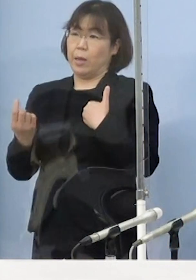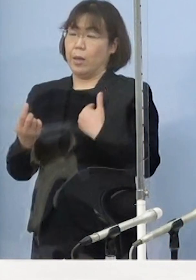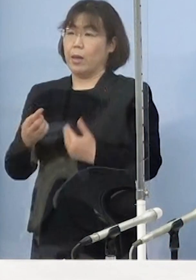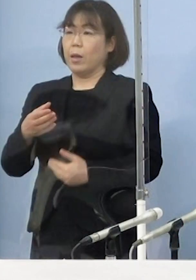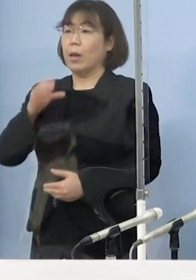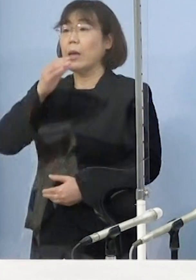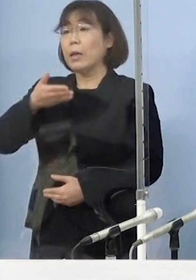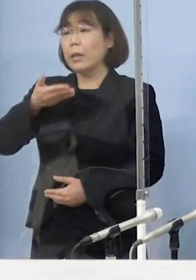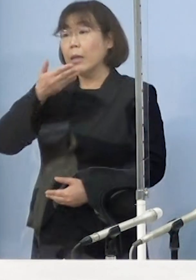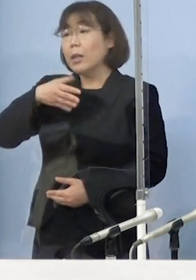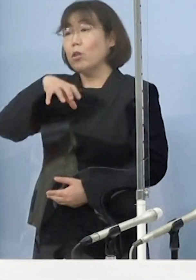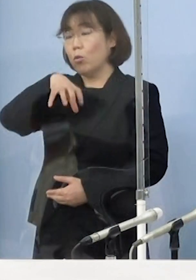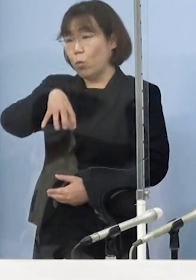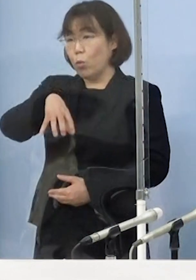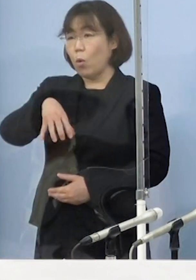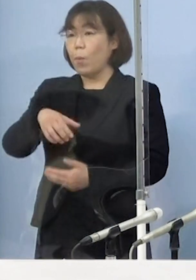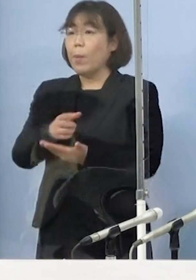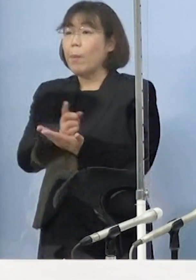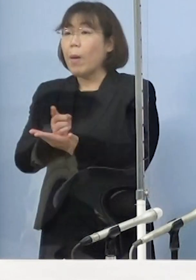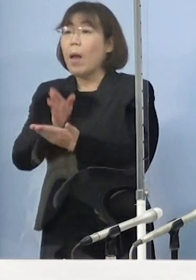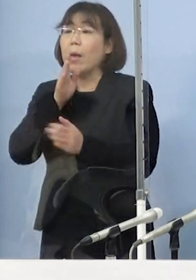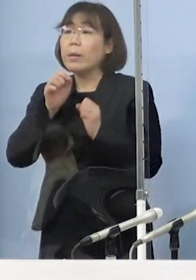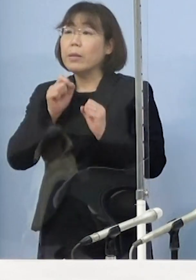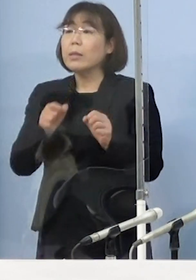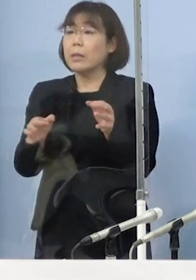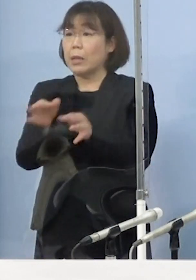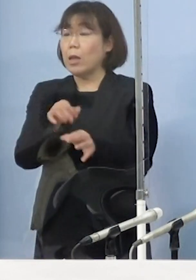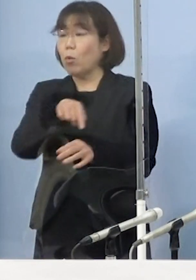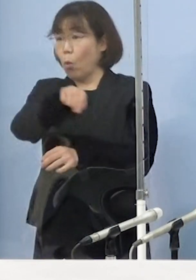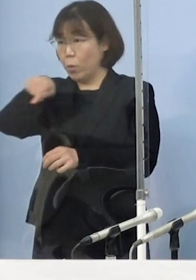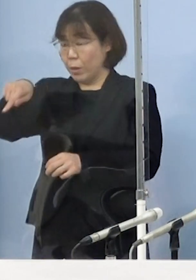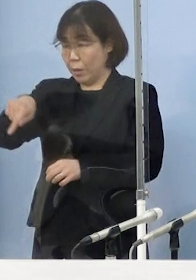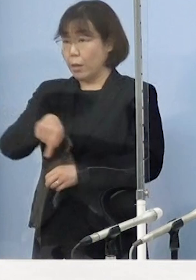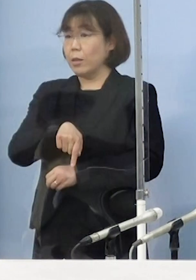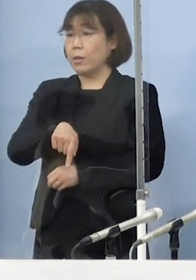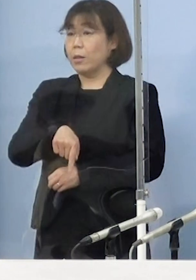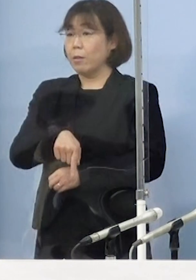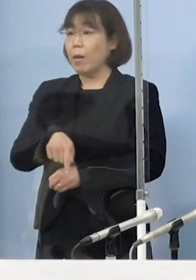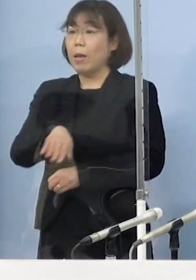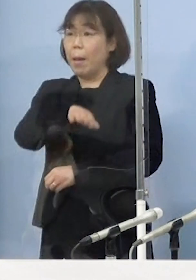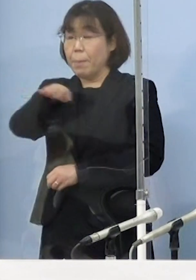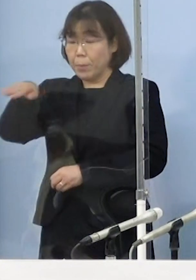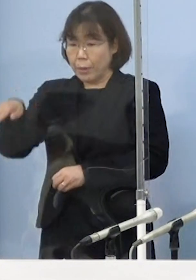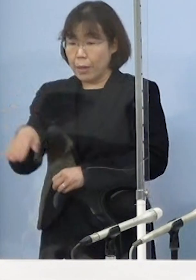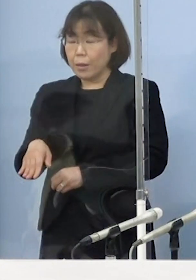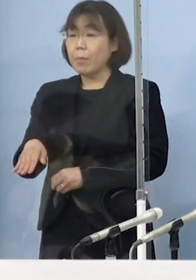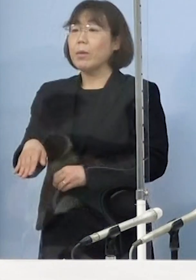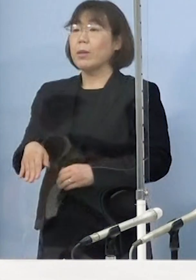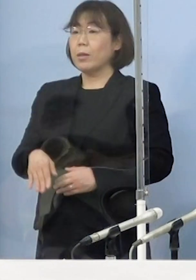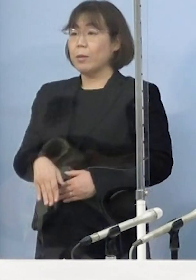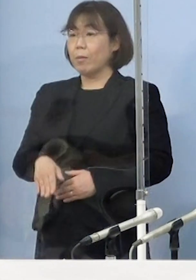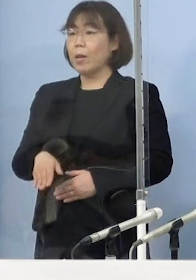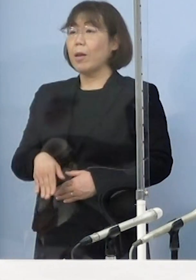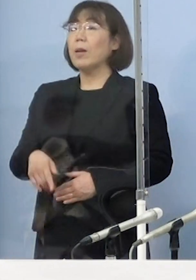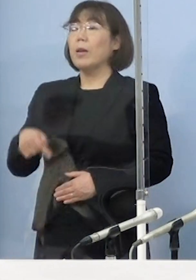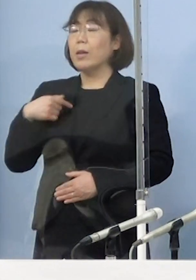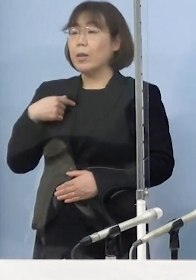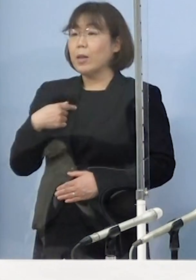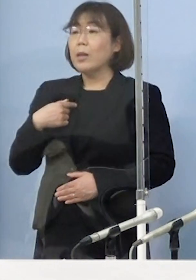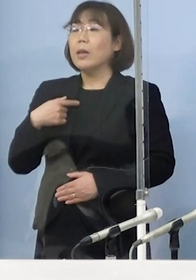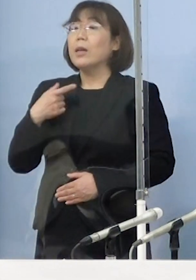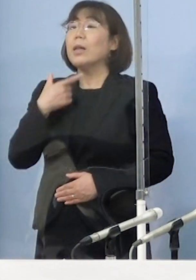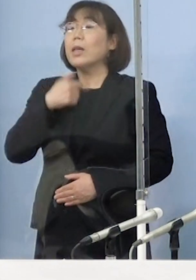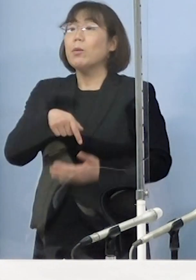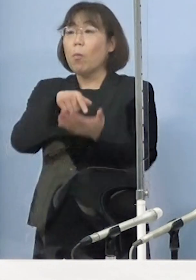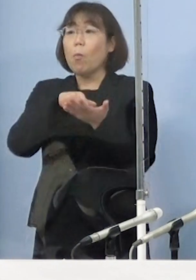もガイドライン実践点、こうした皆さん方には手上げ方式で、そして検査を受けていただいている